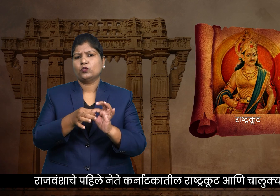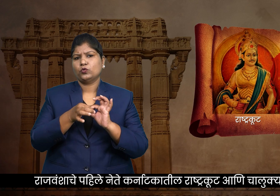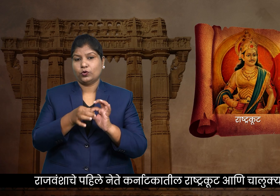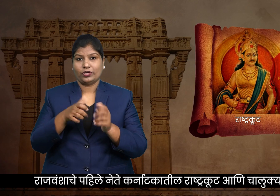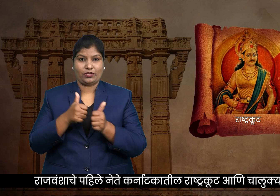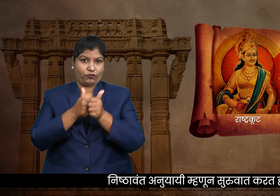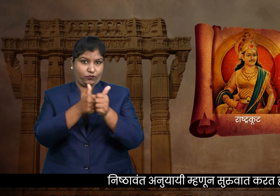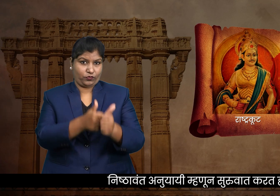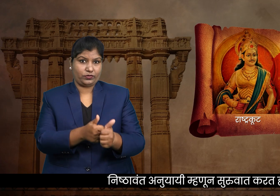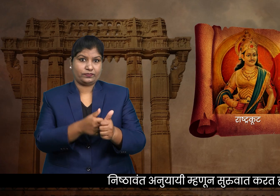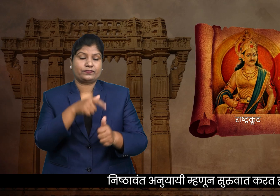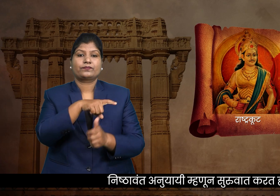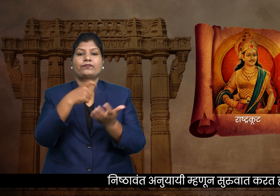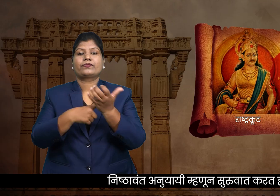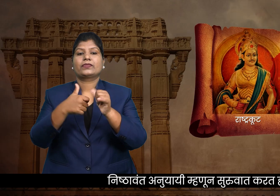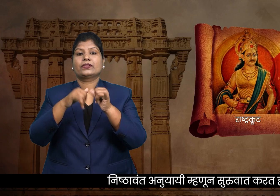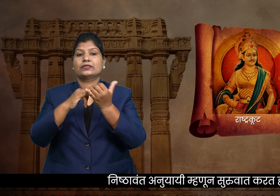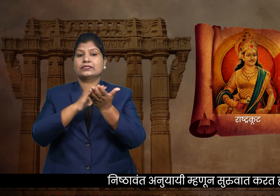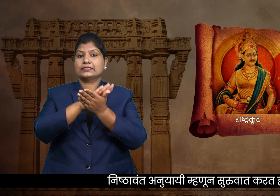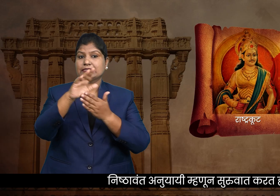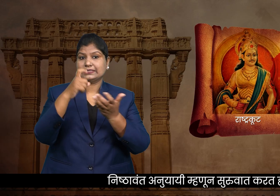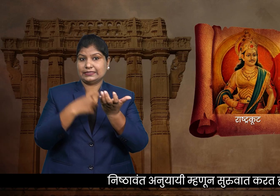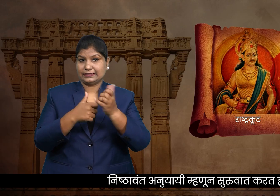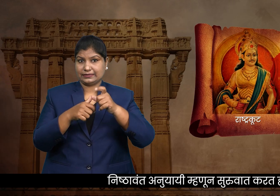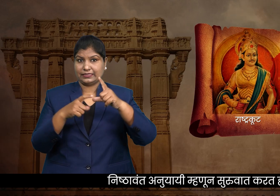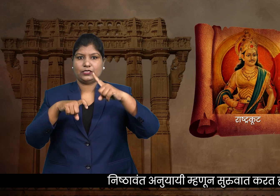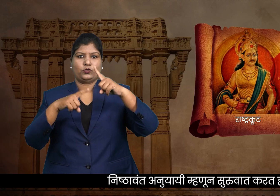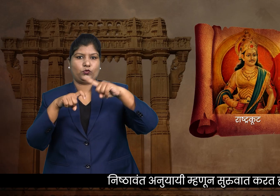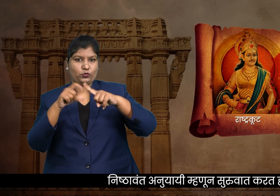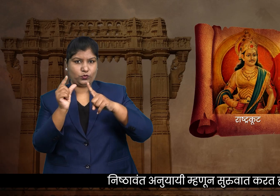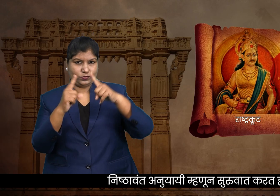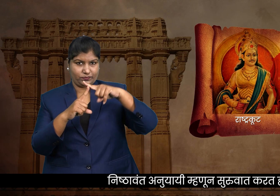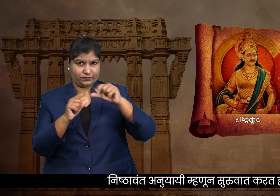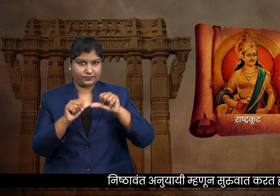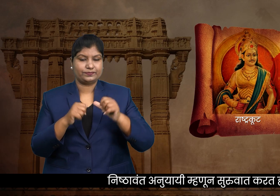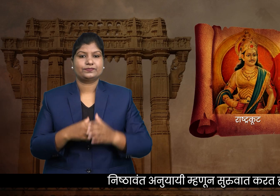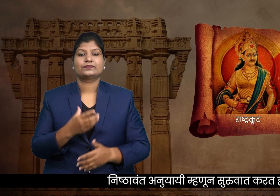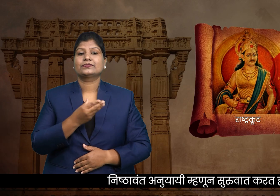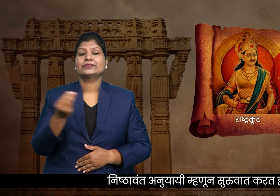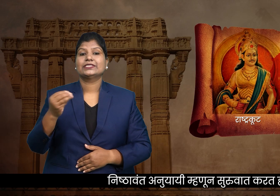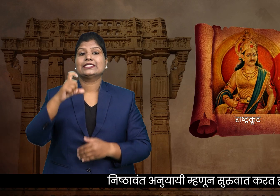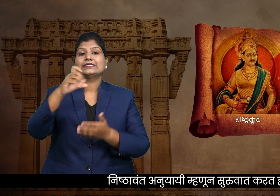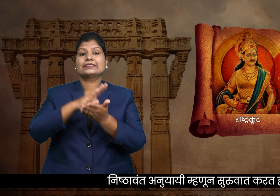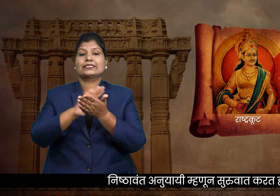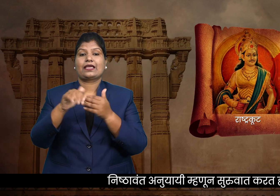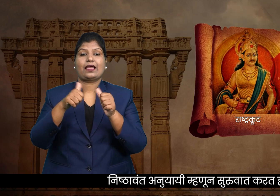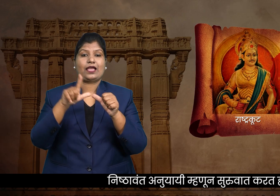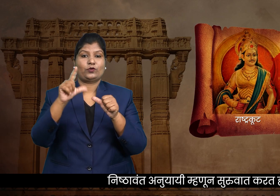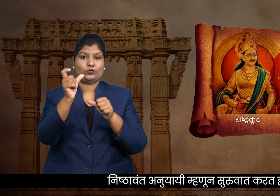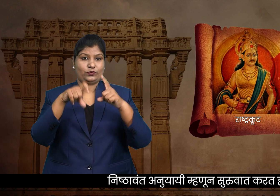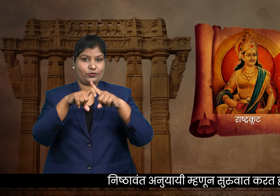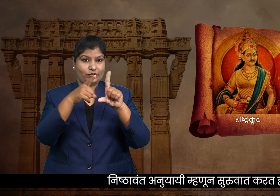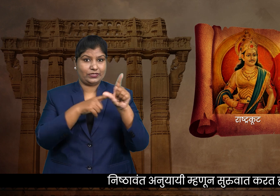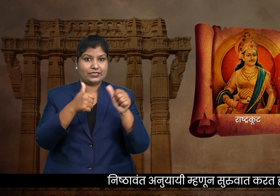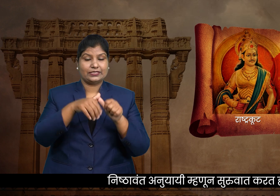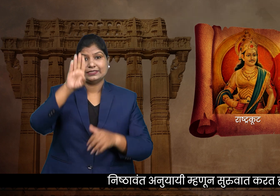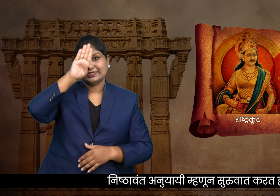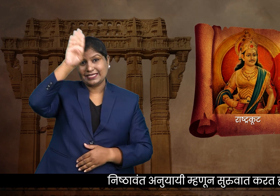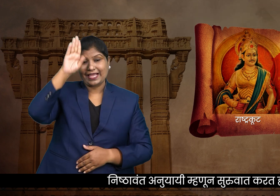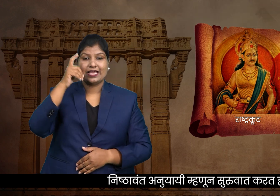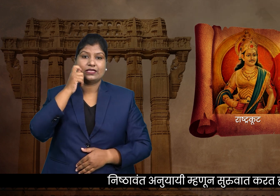लढाऊ आणि निष्ठावंत अनुयायी म्हणून सुरुवात करत होते.